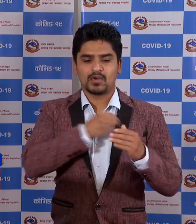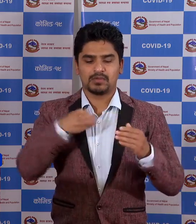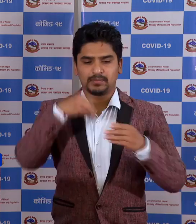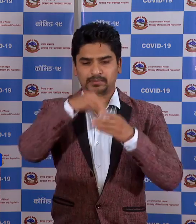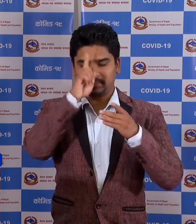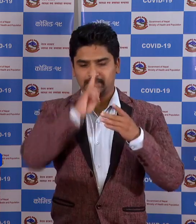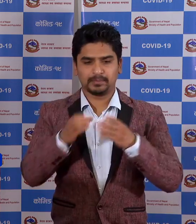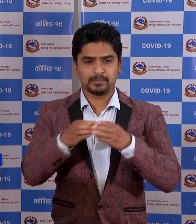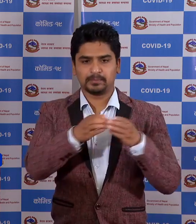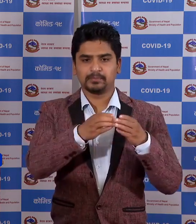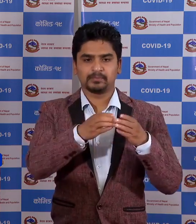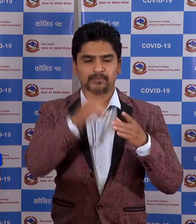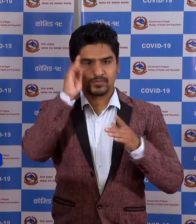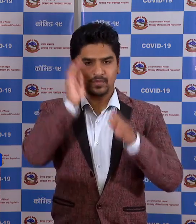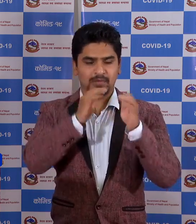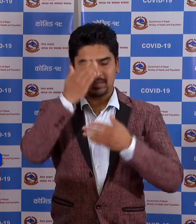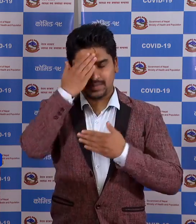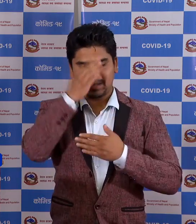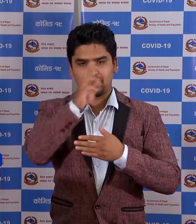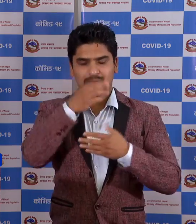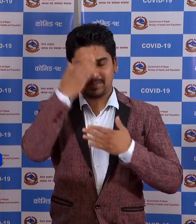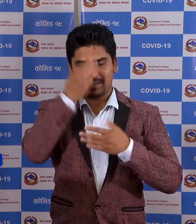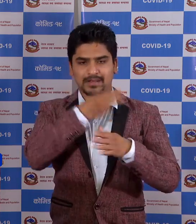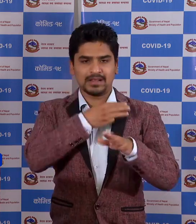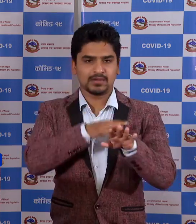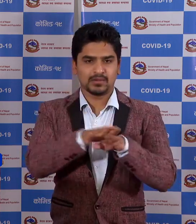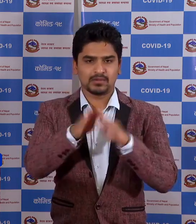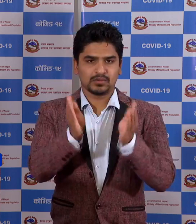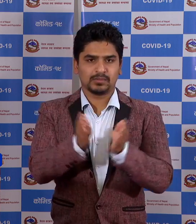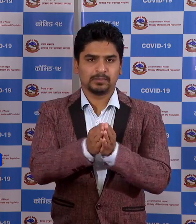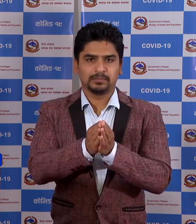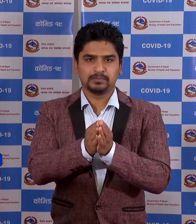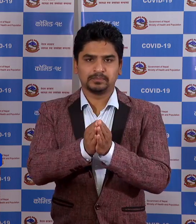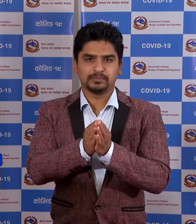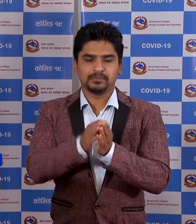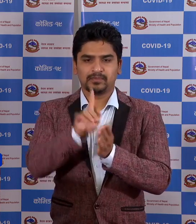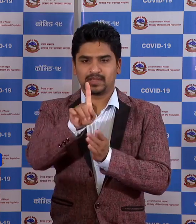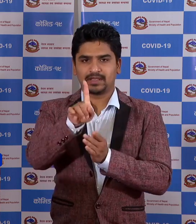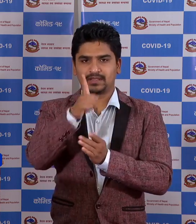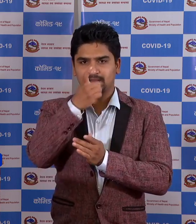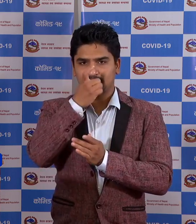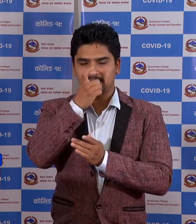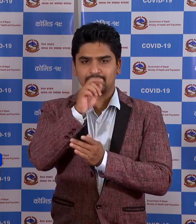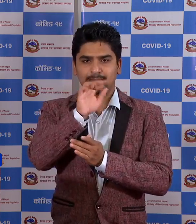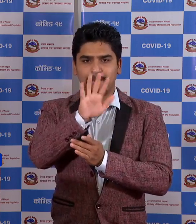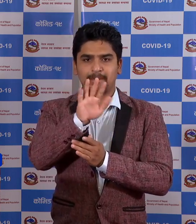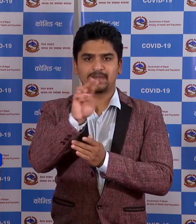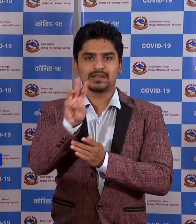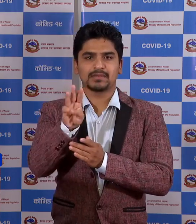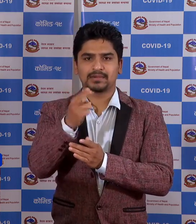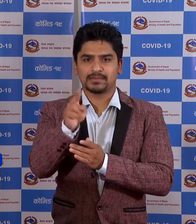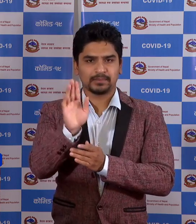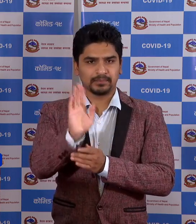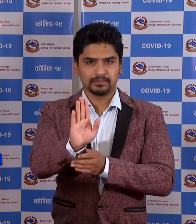आइसोलेसनमा रहेका सम्भावित संक्रमित तथा संक्रमितहरूको कुल संख्या 153 छ।